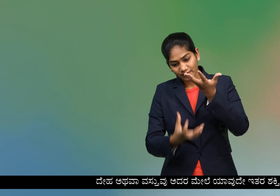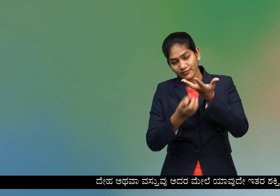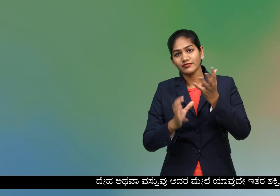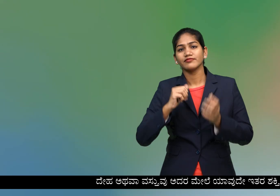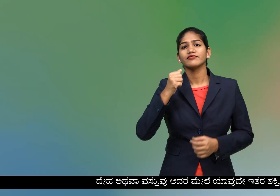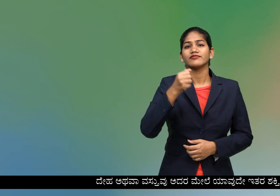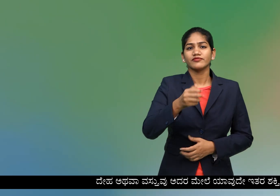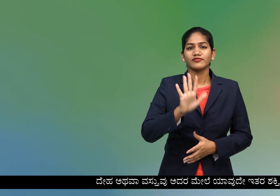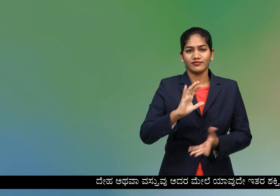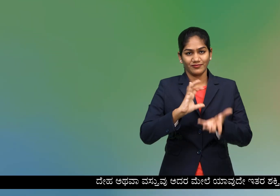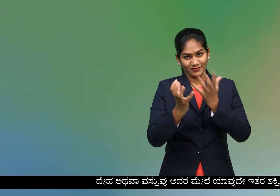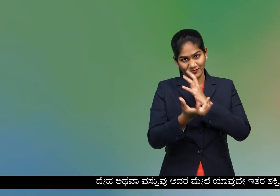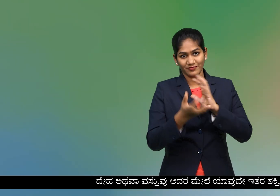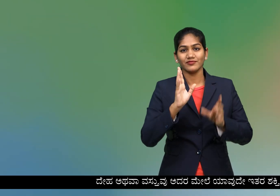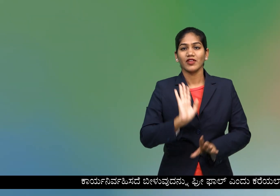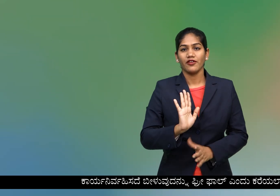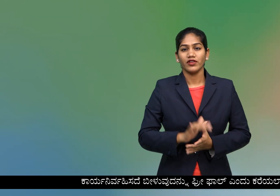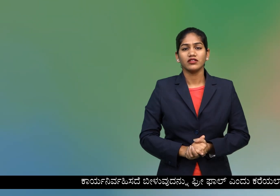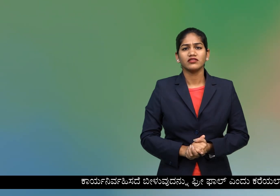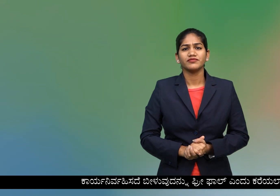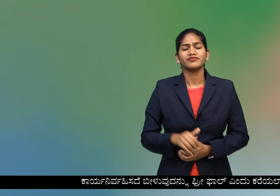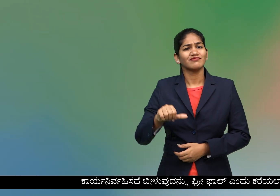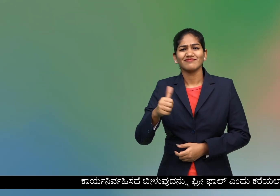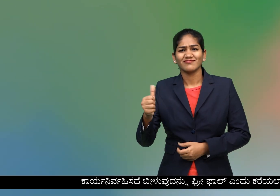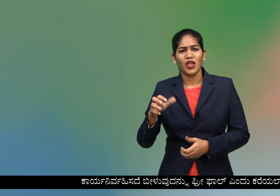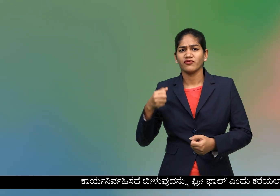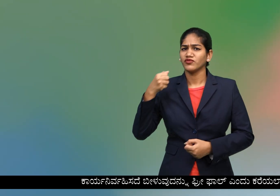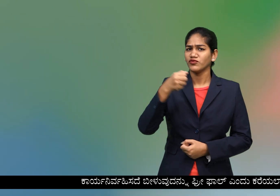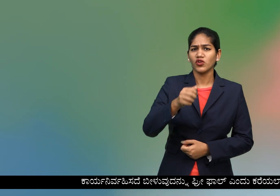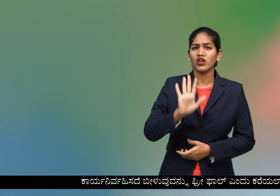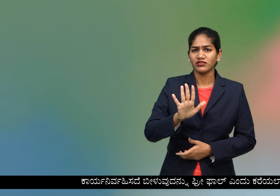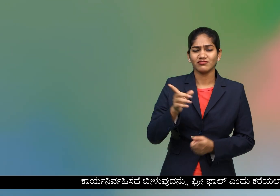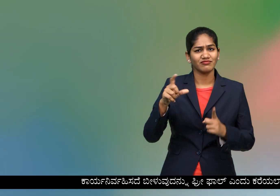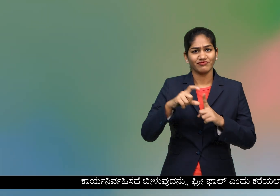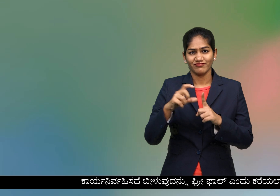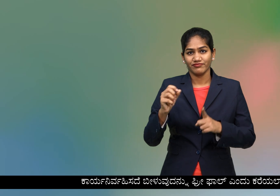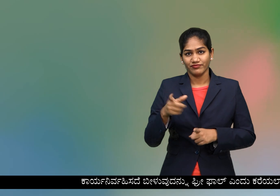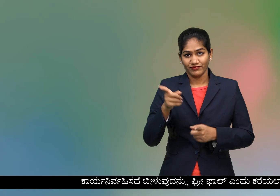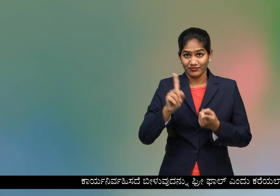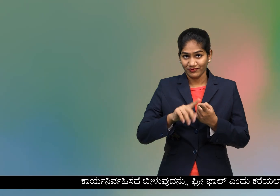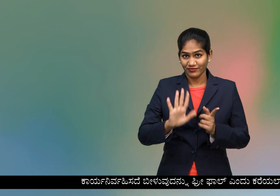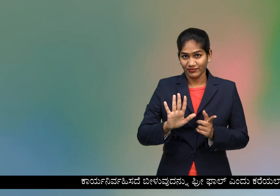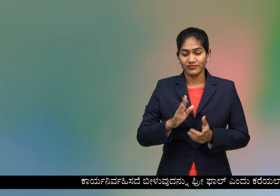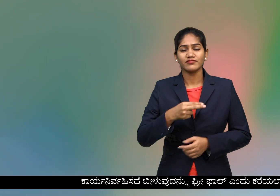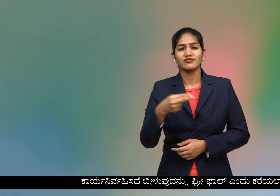ಮೇಲೆ ಯಾವುದೇ ಇತರ ಶಕ್ತಿಗಳು ಕಾರ್ಯನಿರ್ವಹಿಸದೆ ಬೀಳುವುದನ್ನು ಫ್ರೀ ಫಾಲ್ ಎಂದು ಕರೆಯಲಾಗುತ್ತದೆ.